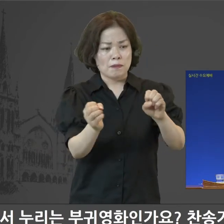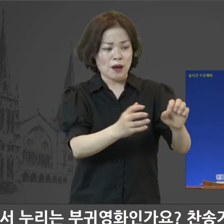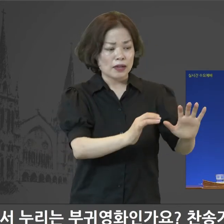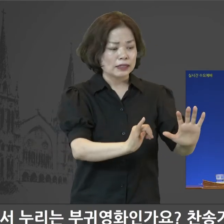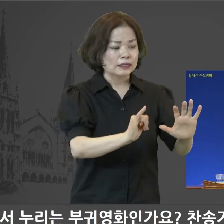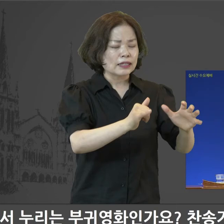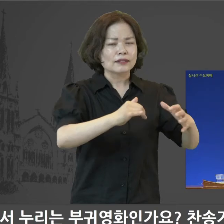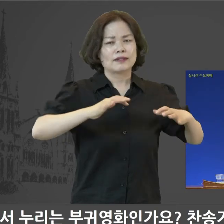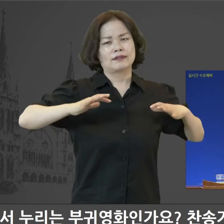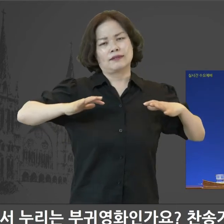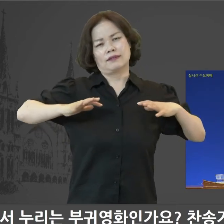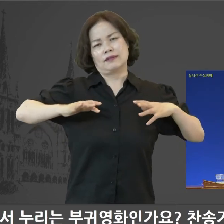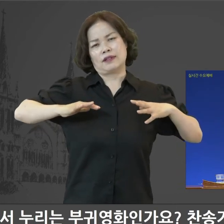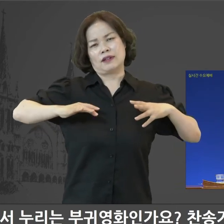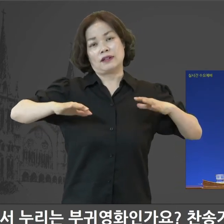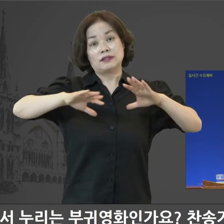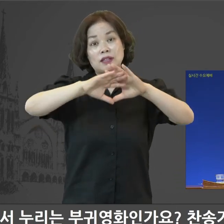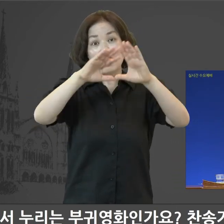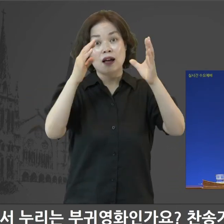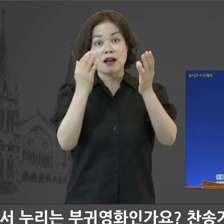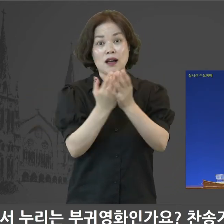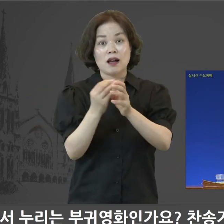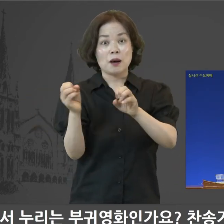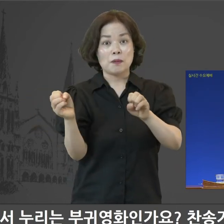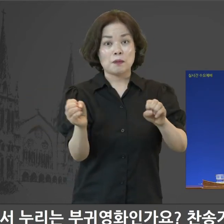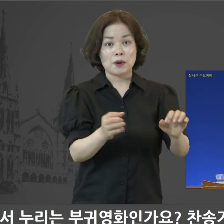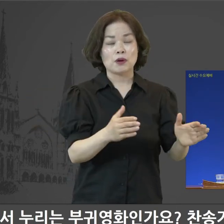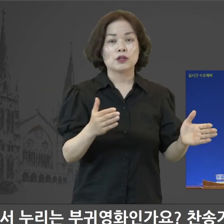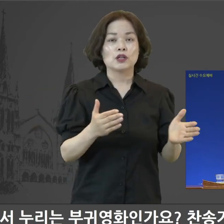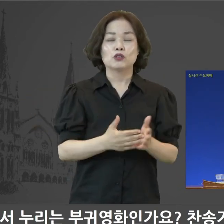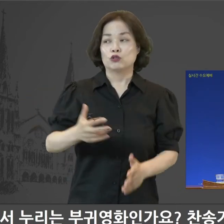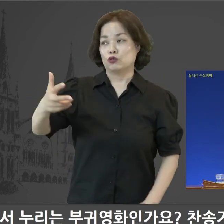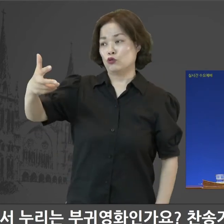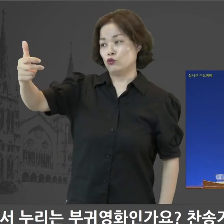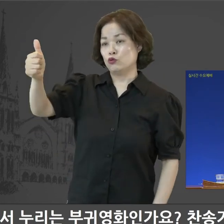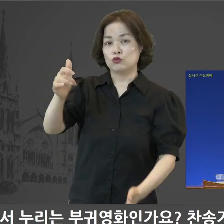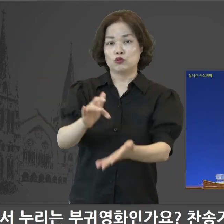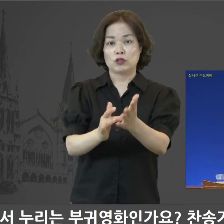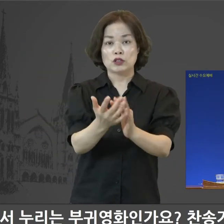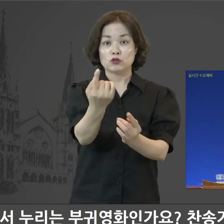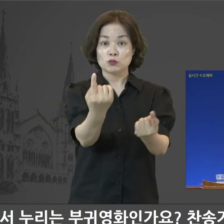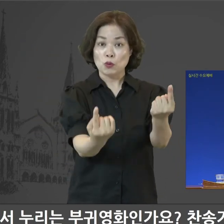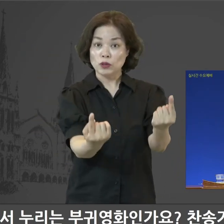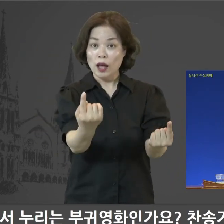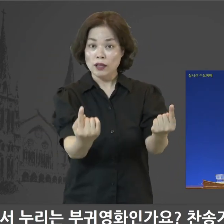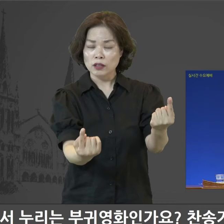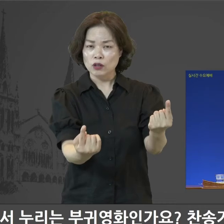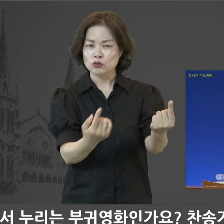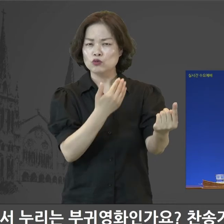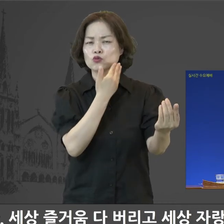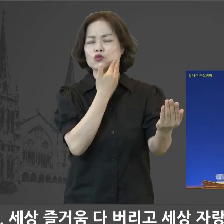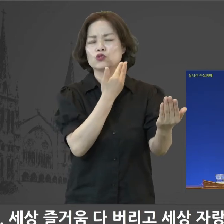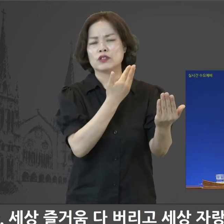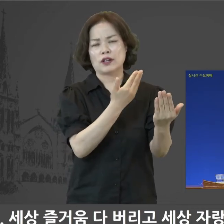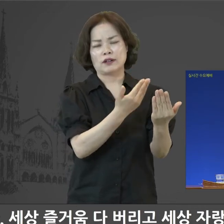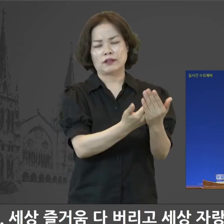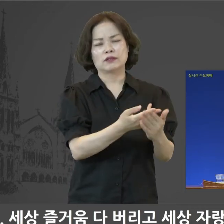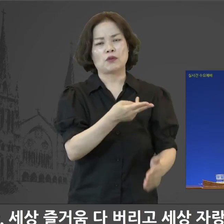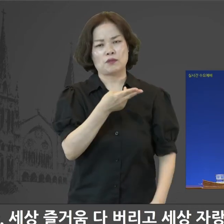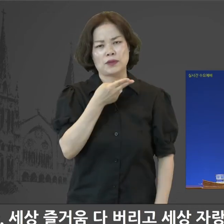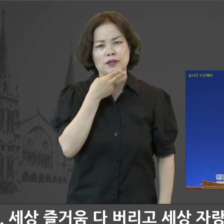세상 자랑 다 버렸네. 주 예수보다 더 귀한 것은